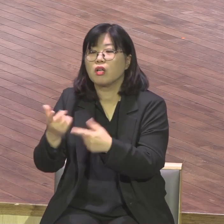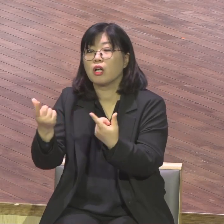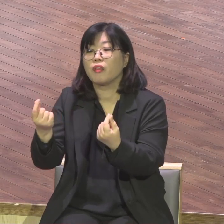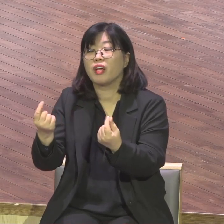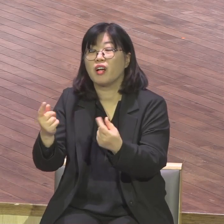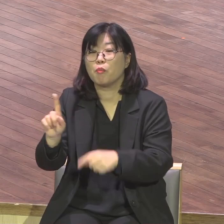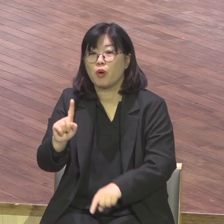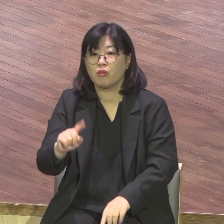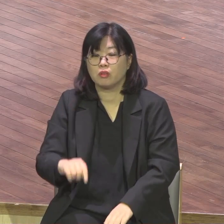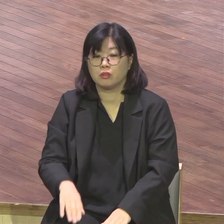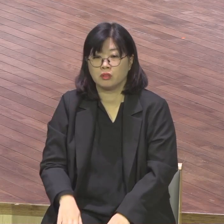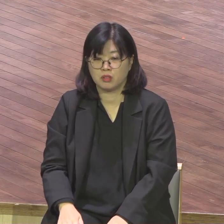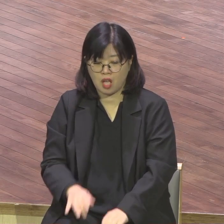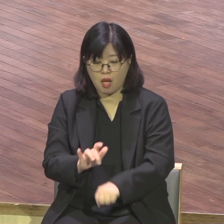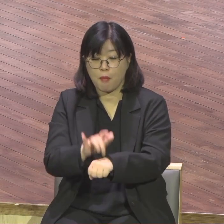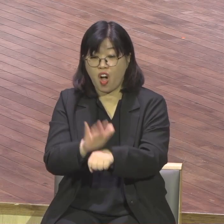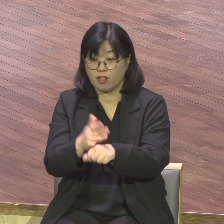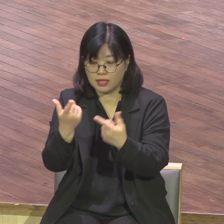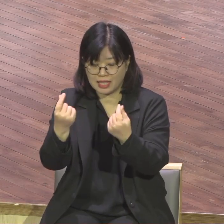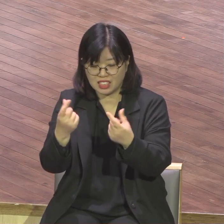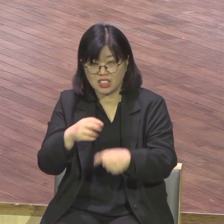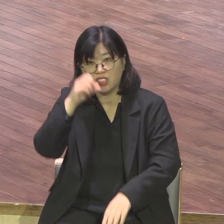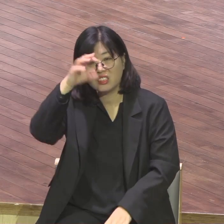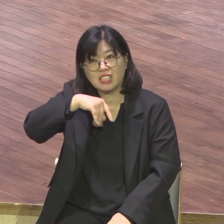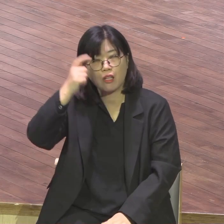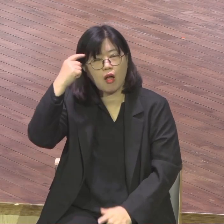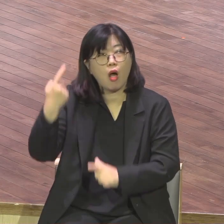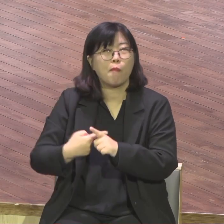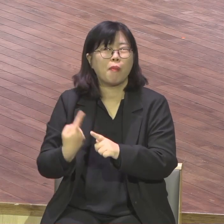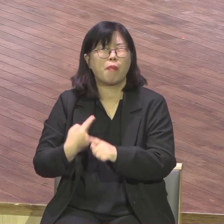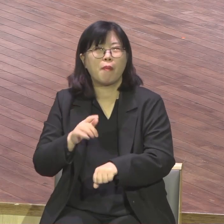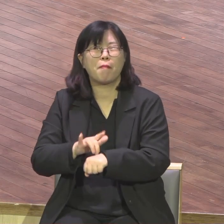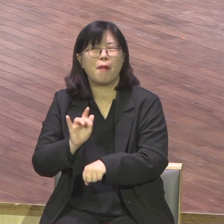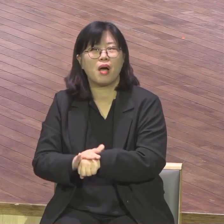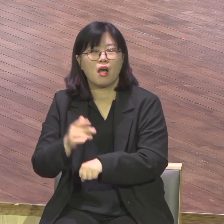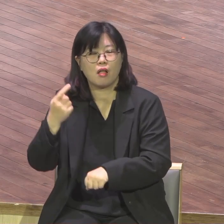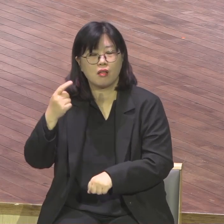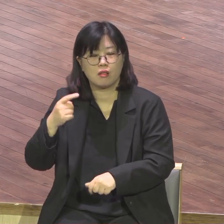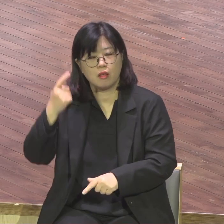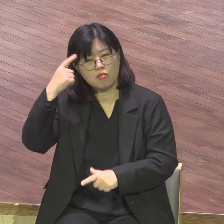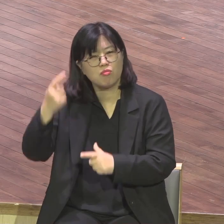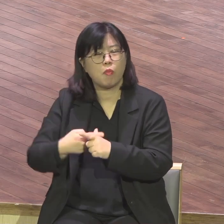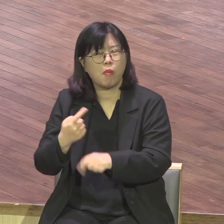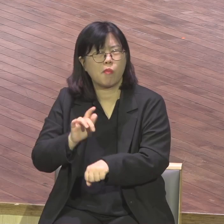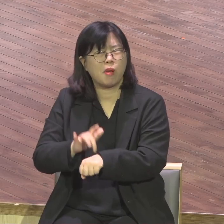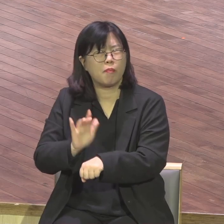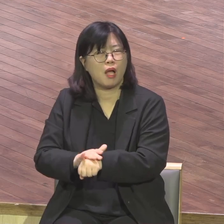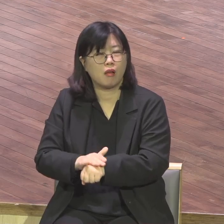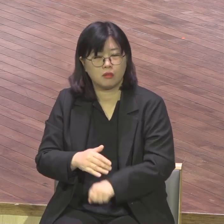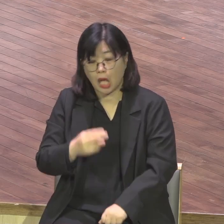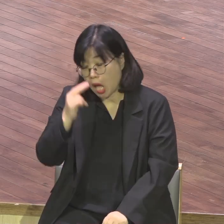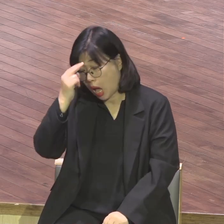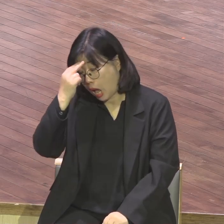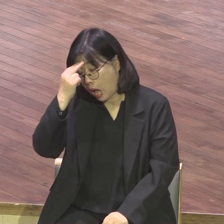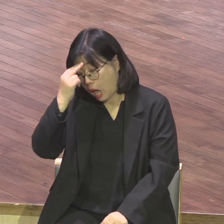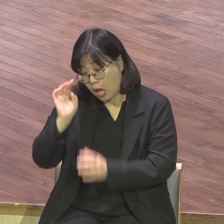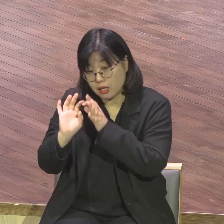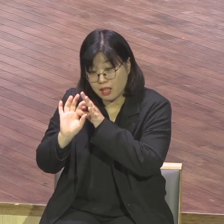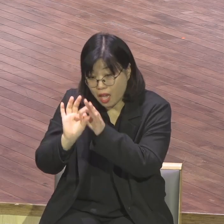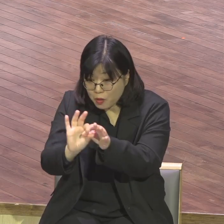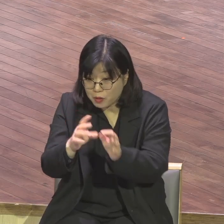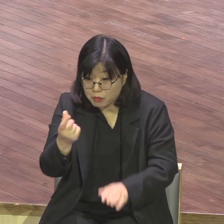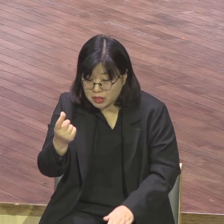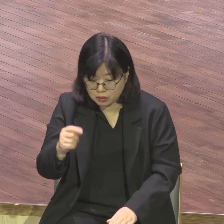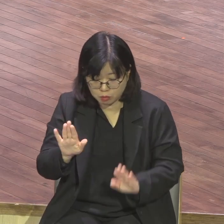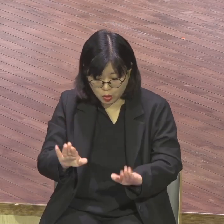걱정할 버릇이 이 돼버리면 걱정이 버릇되면 계속 걱정해요. 아침 눈만 뜨면